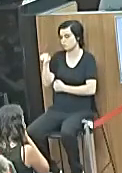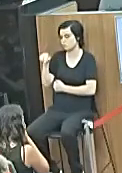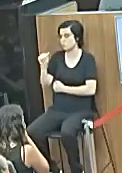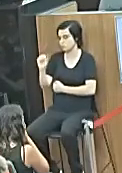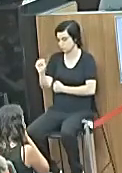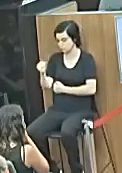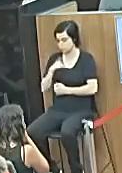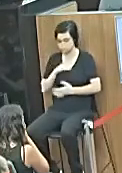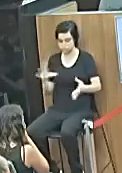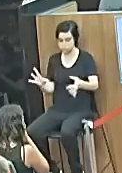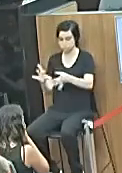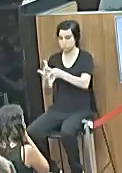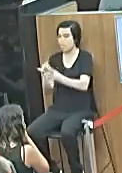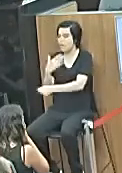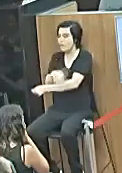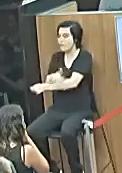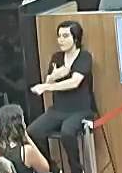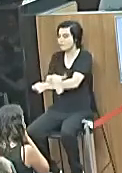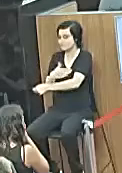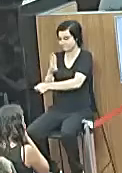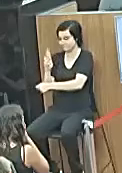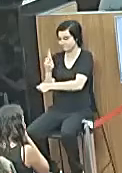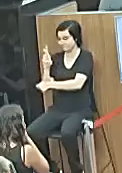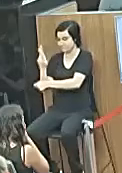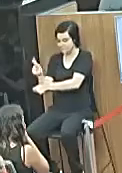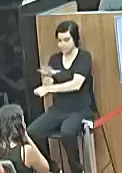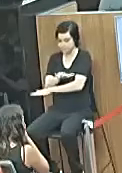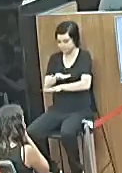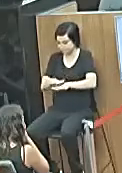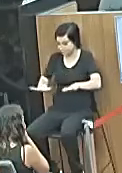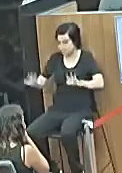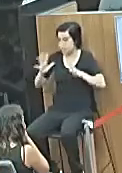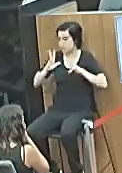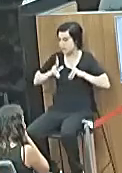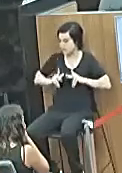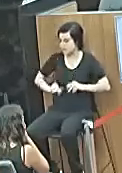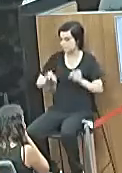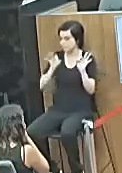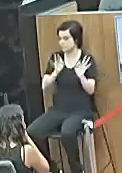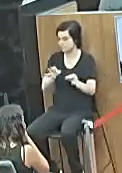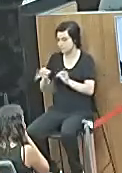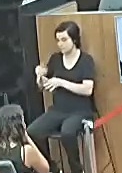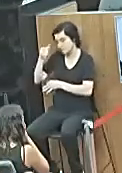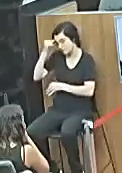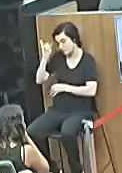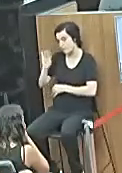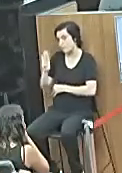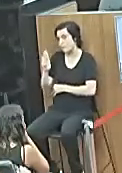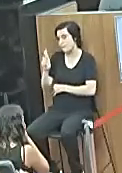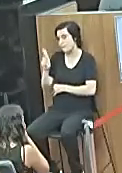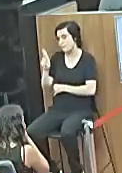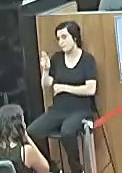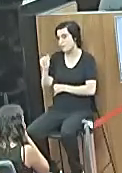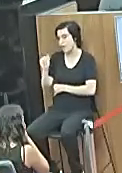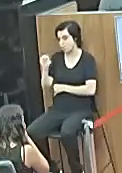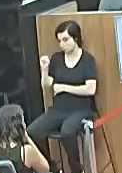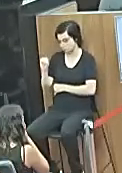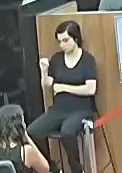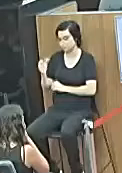interligação rodoviária pavimentada e da melhoria do serviço de balsas